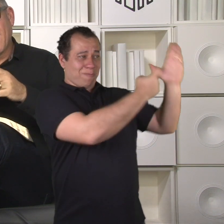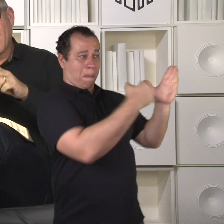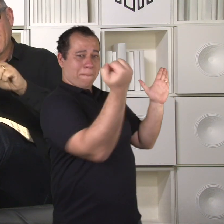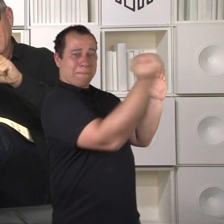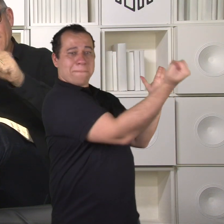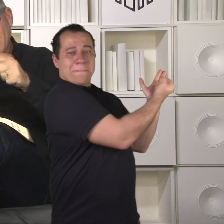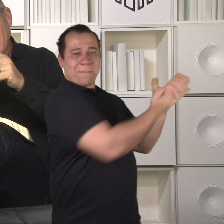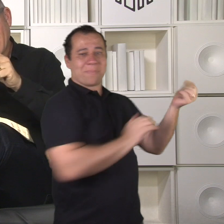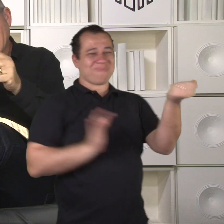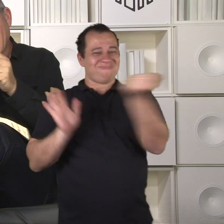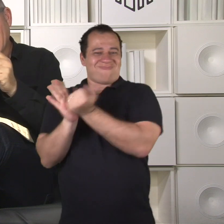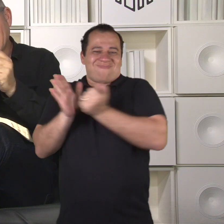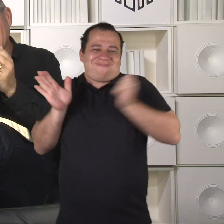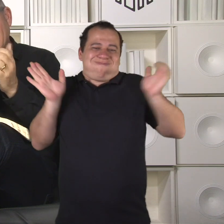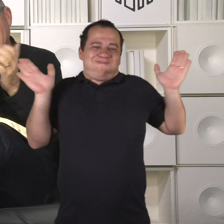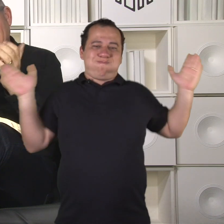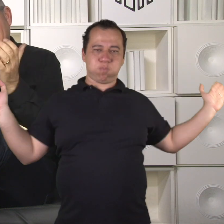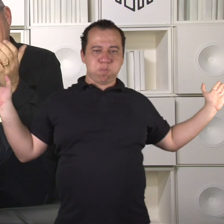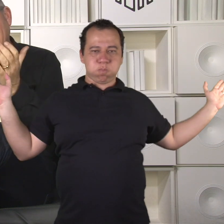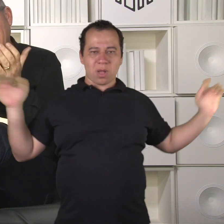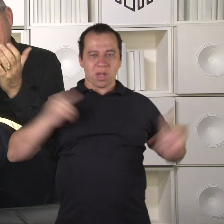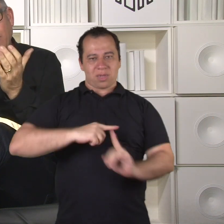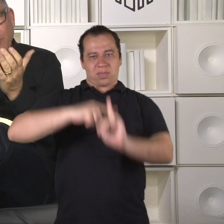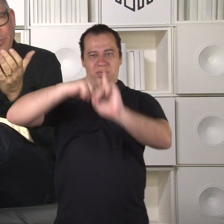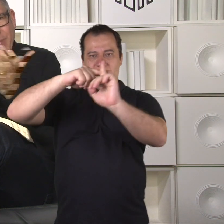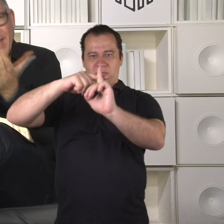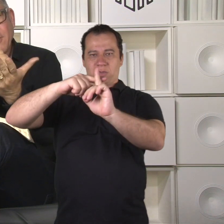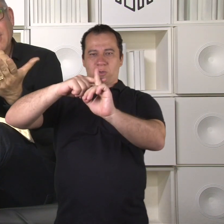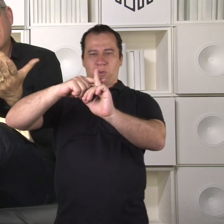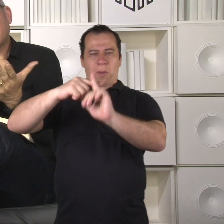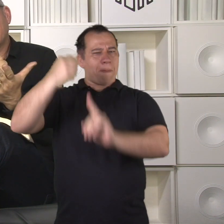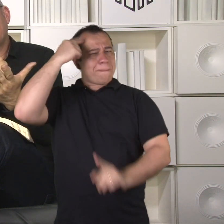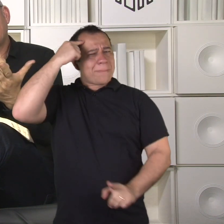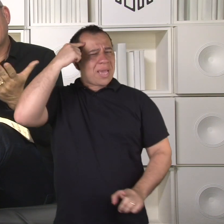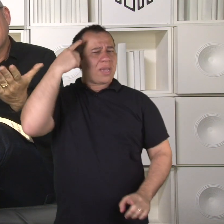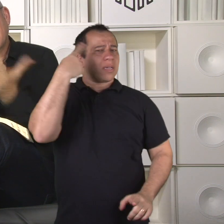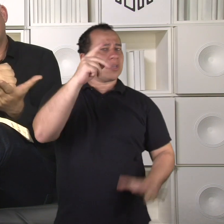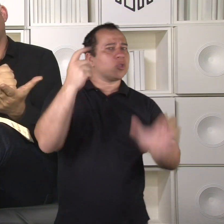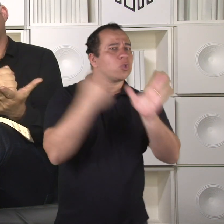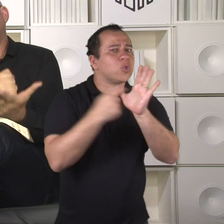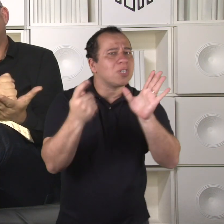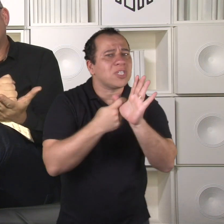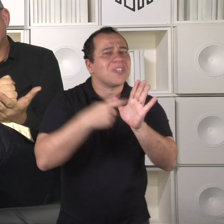você carrega rasgada e um prego na cruz de